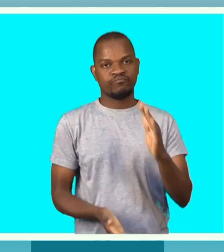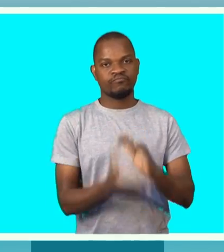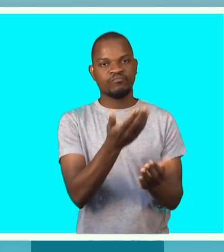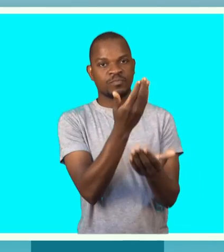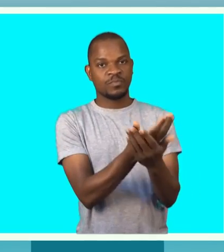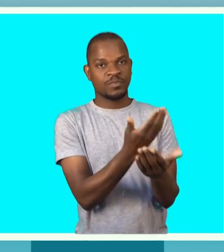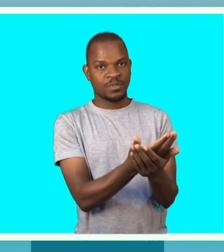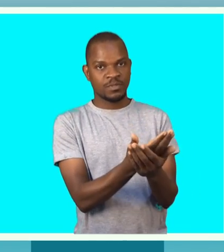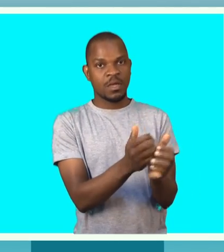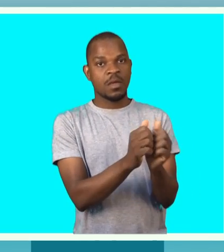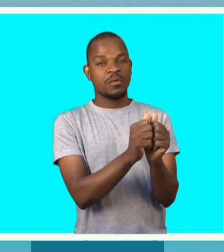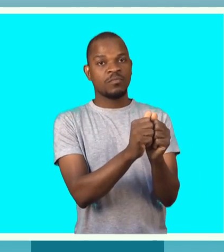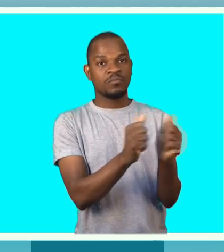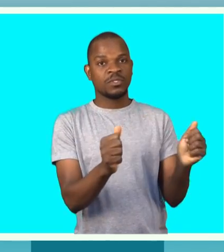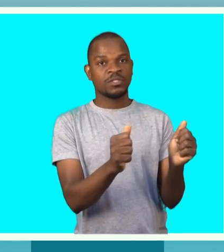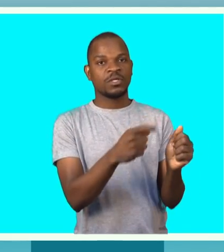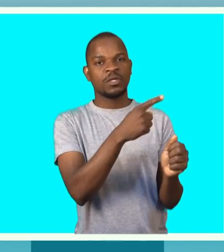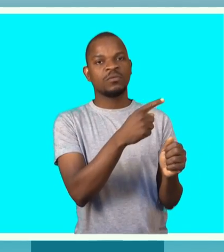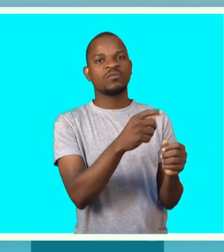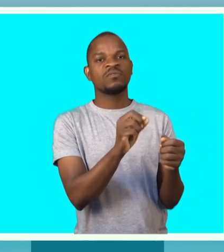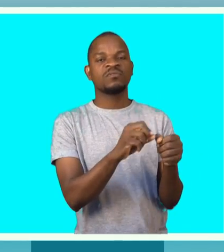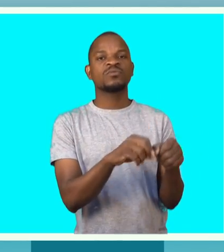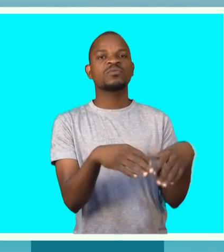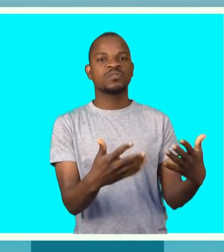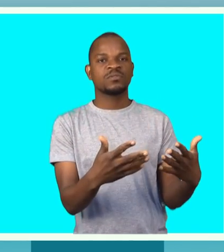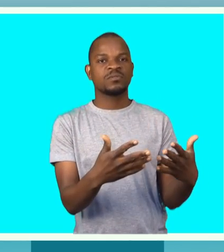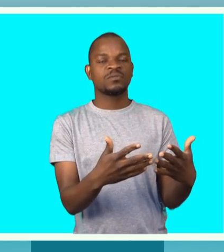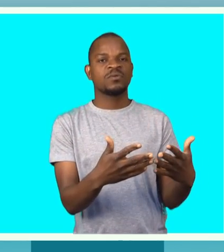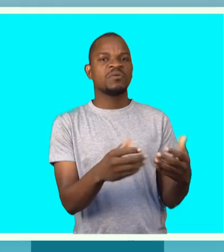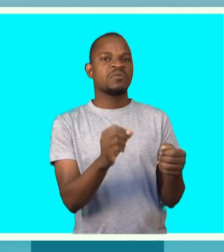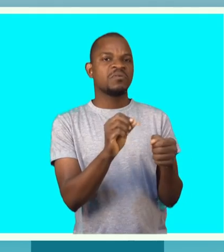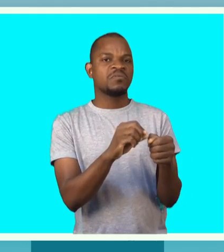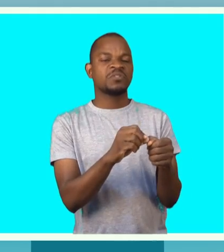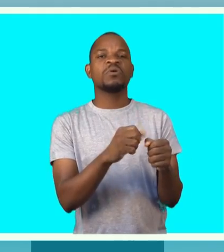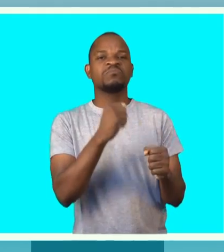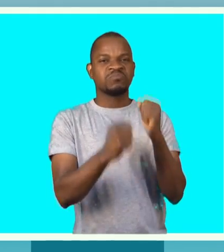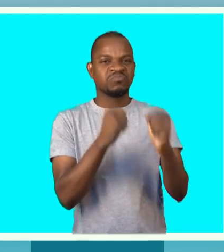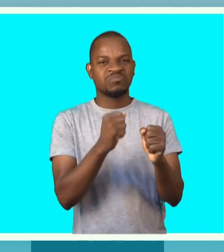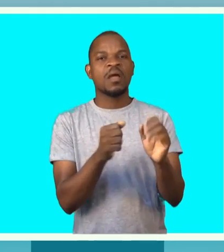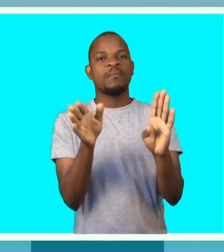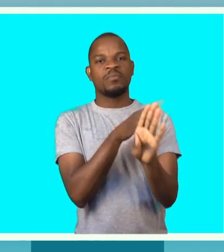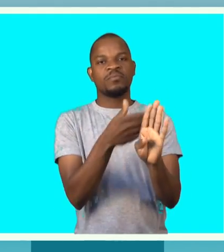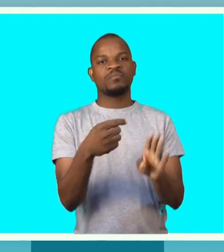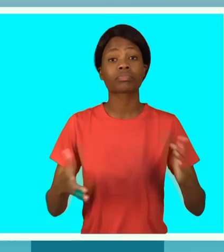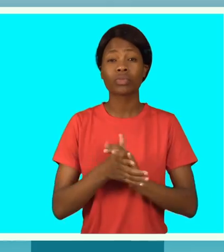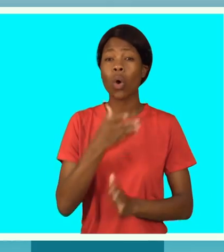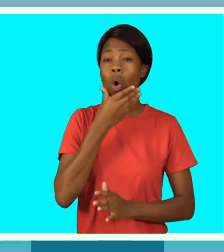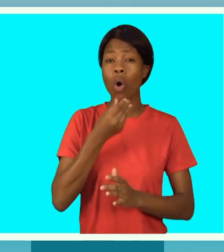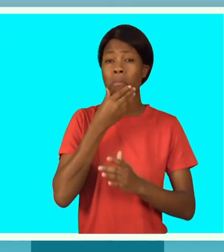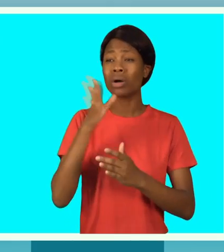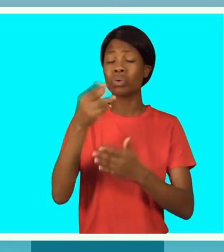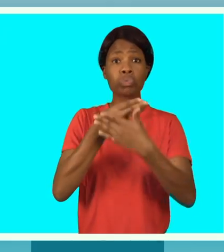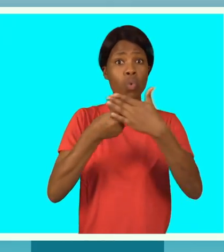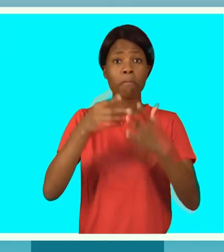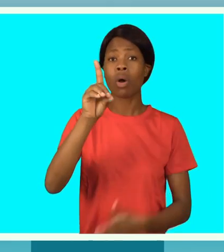Quando eu dança as vezes, eu não consigo correr a terremotadeira. As